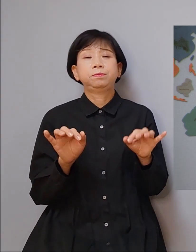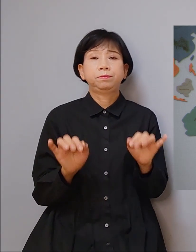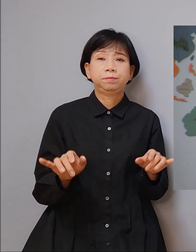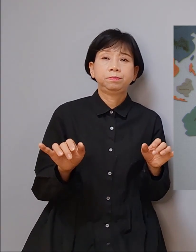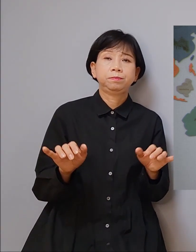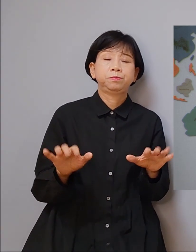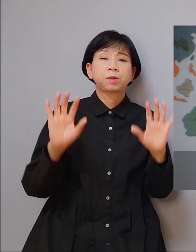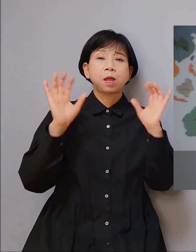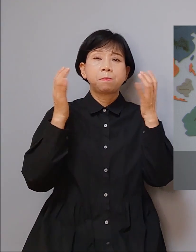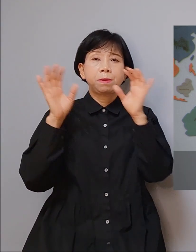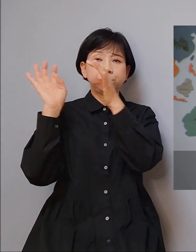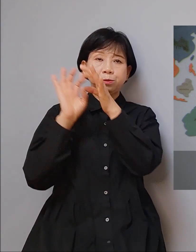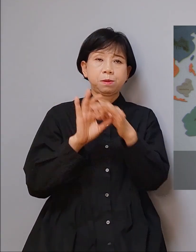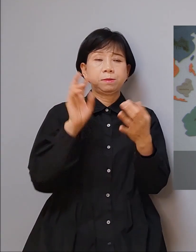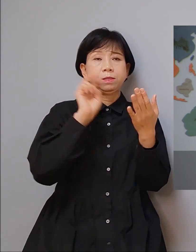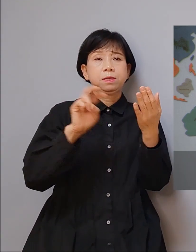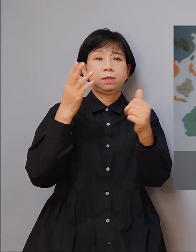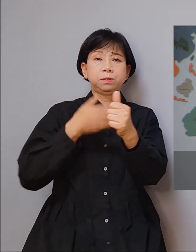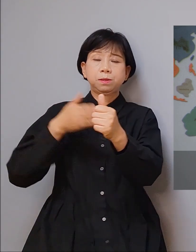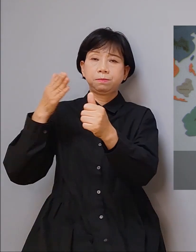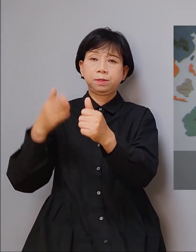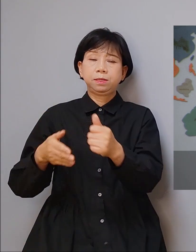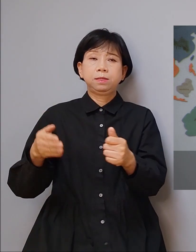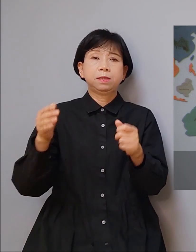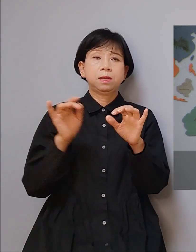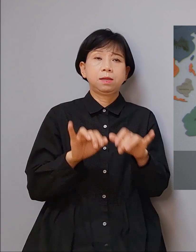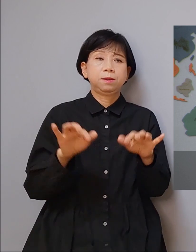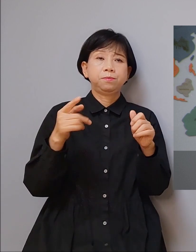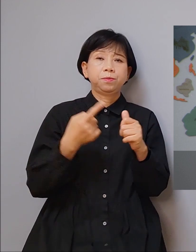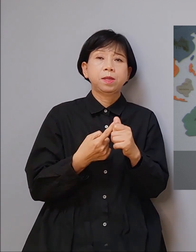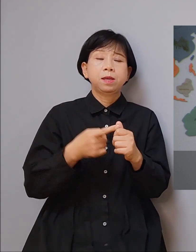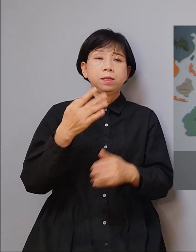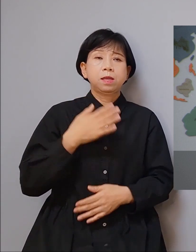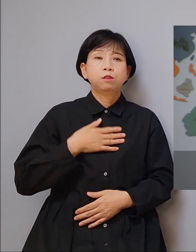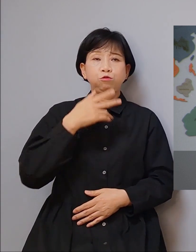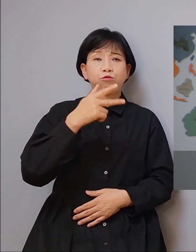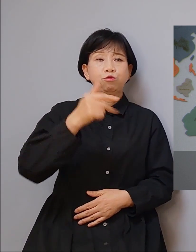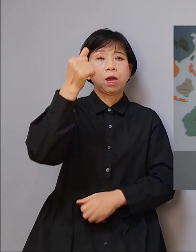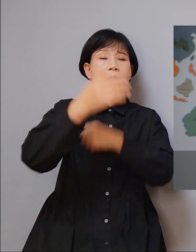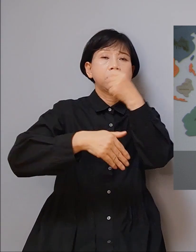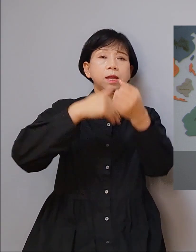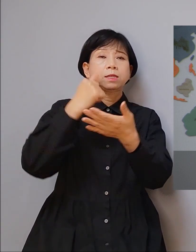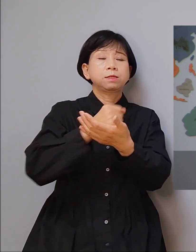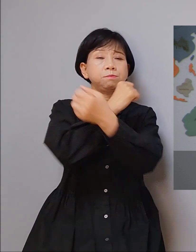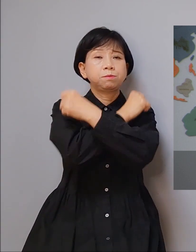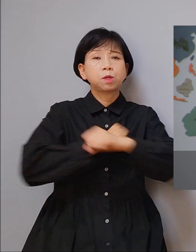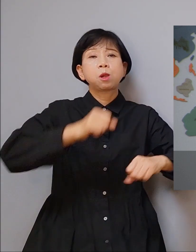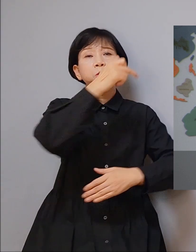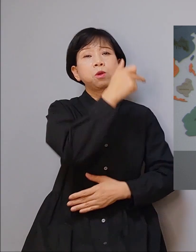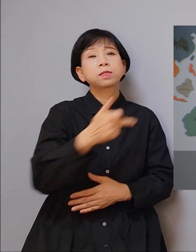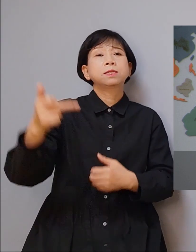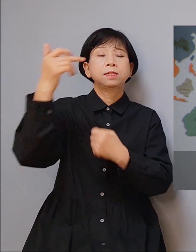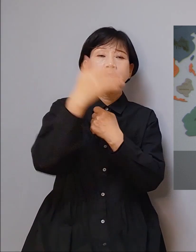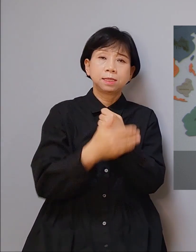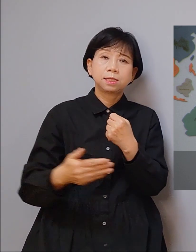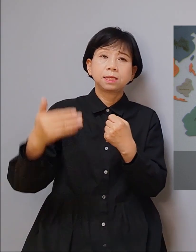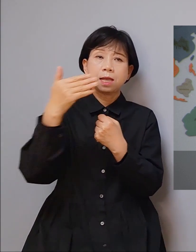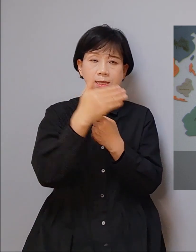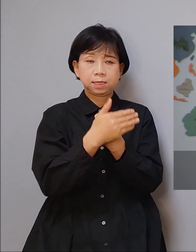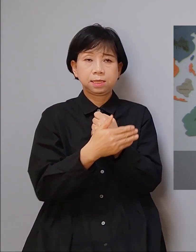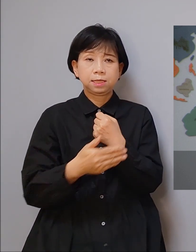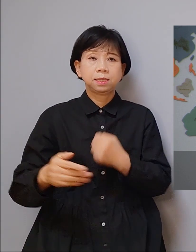우리 박수 치면서 찬송 드립니다. 내 주 하나님 넓고 큰 은혜, 내 주 하나님 넓고